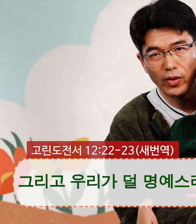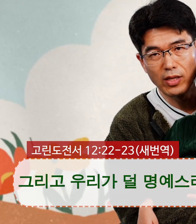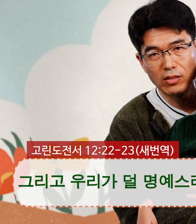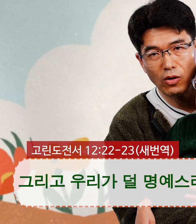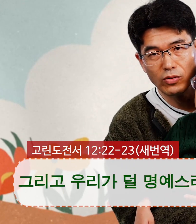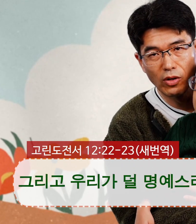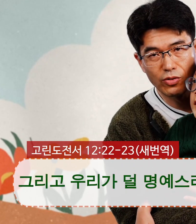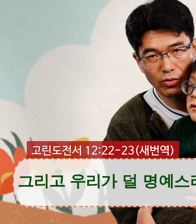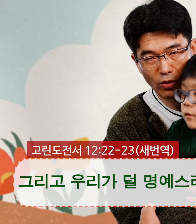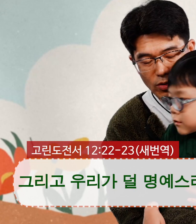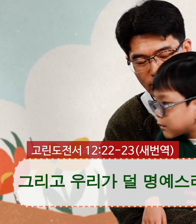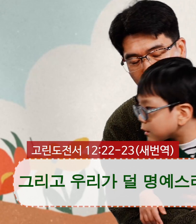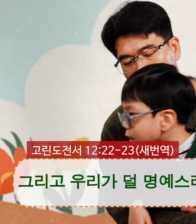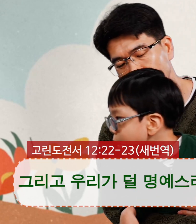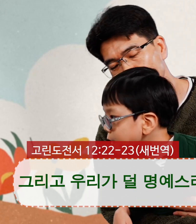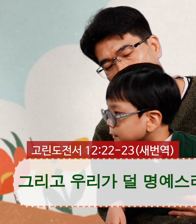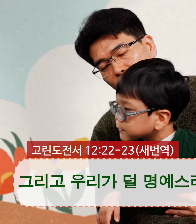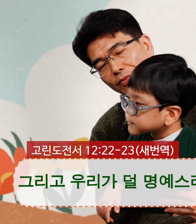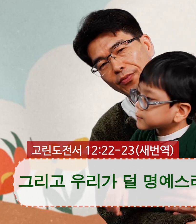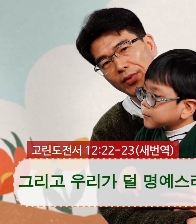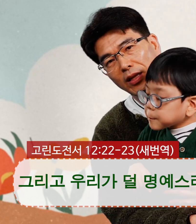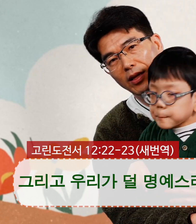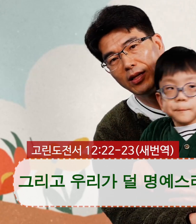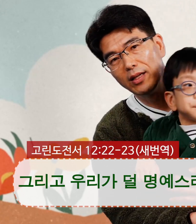덜 명예스러운 것으로